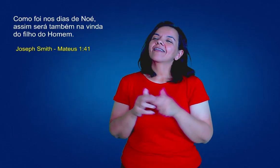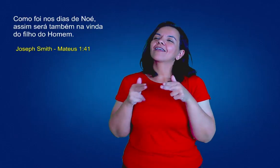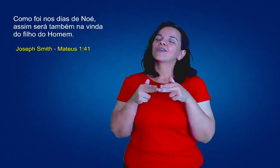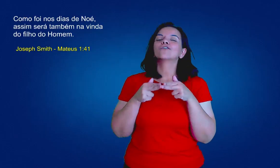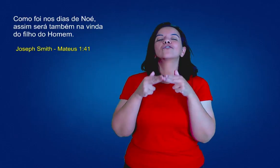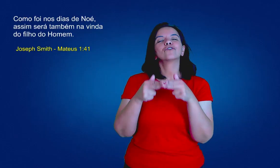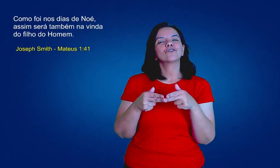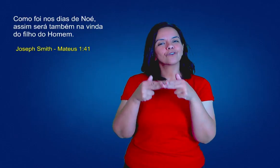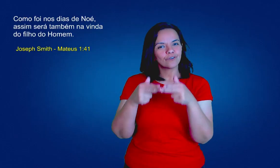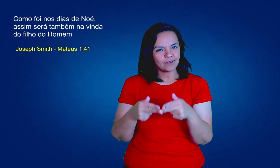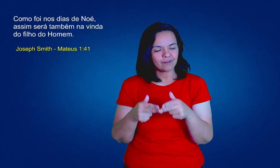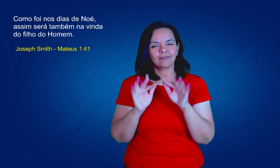Mas